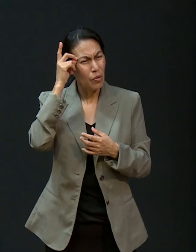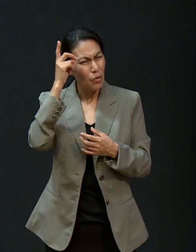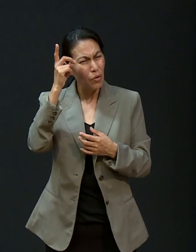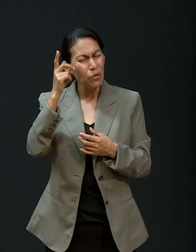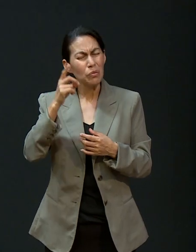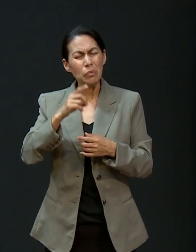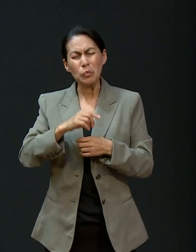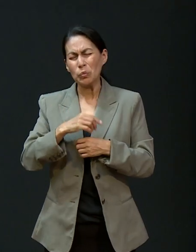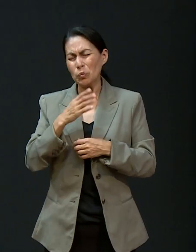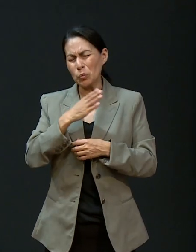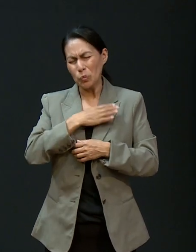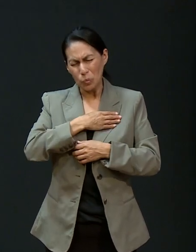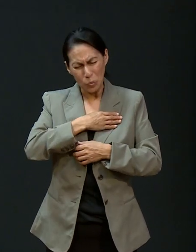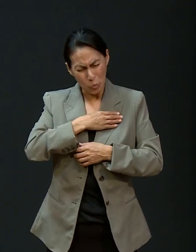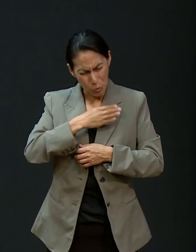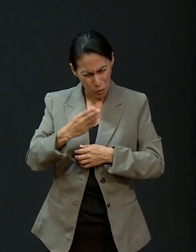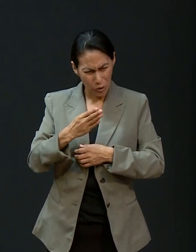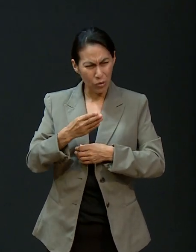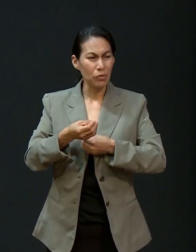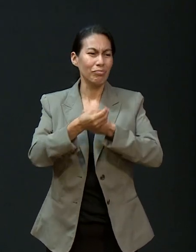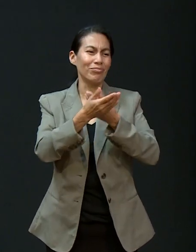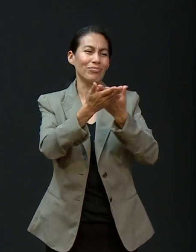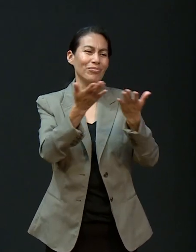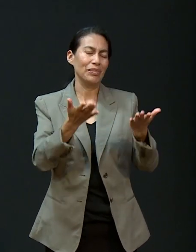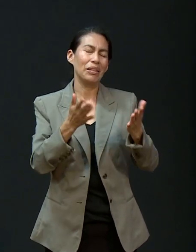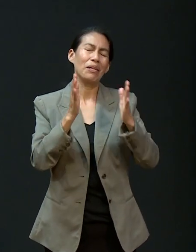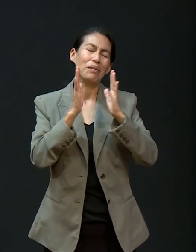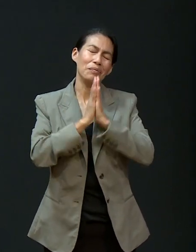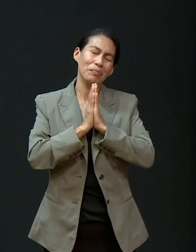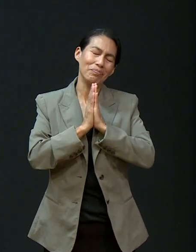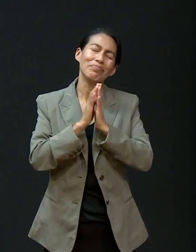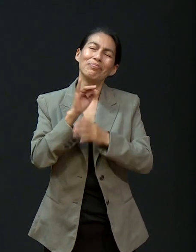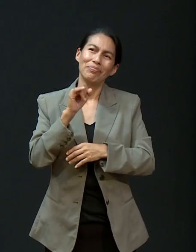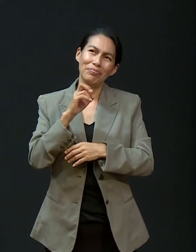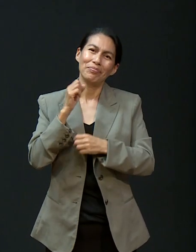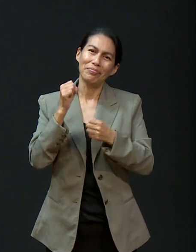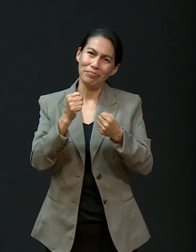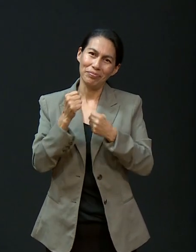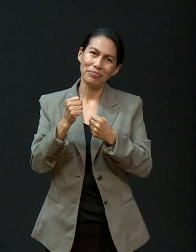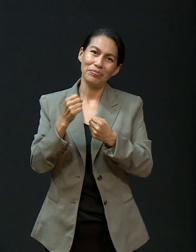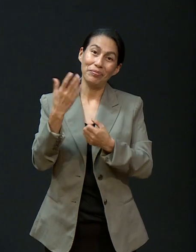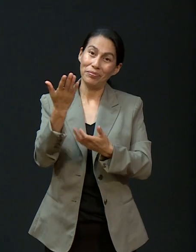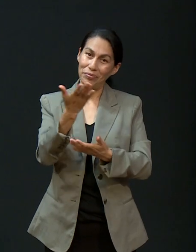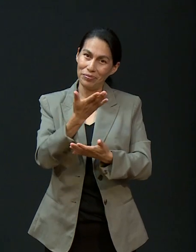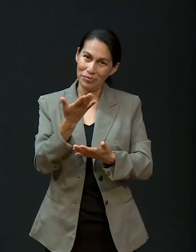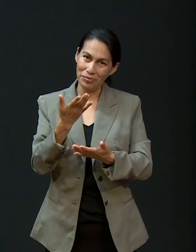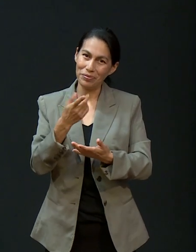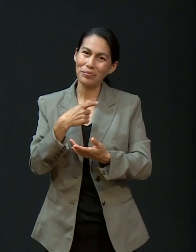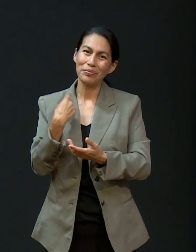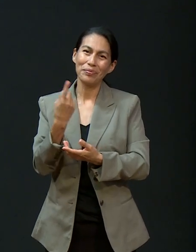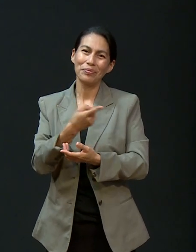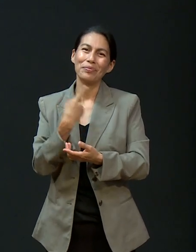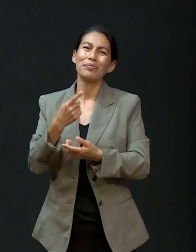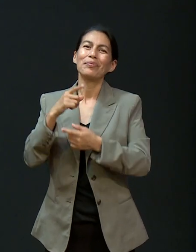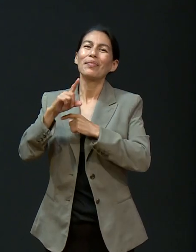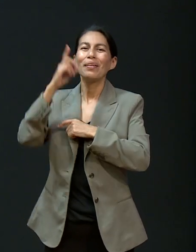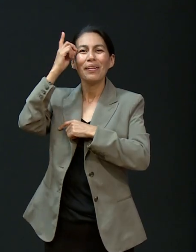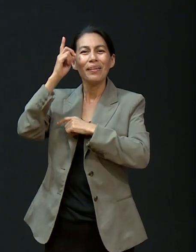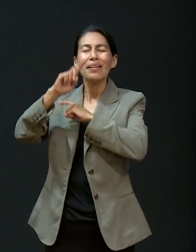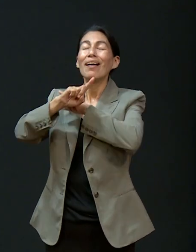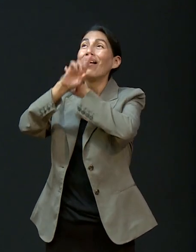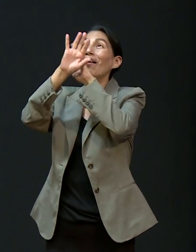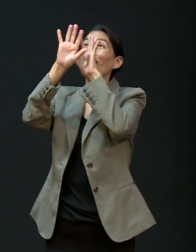o experimentamos. Pero Dios ha sido grandemente bueno con ustedes. Seguro que sí. Amén. Glorificamos a Dios, queridos.